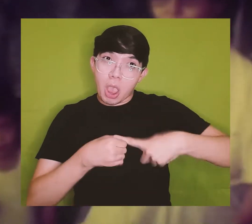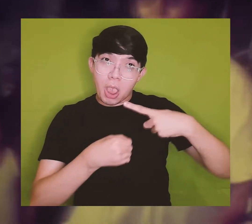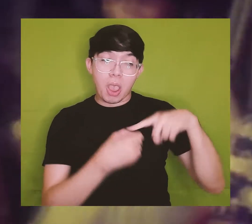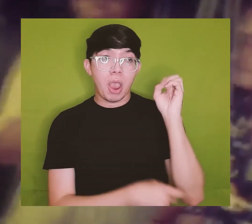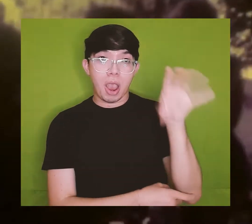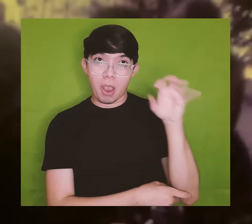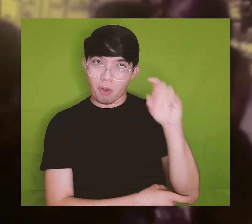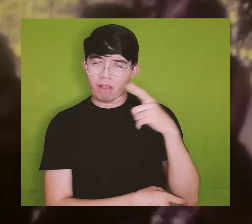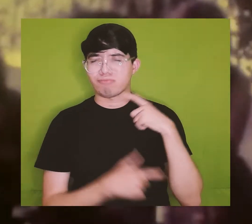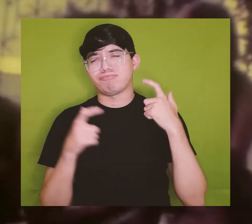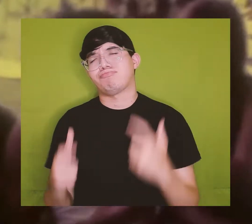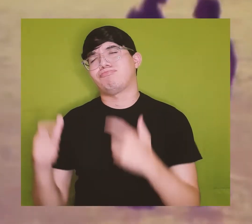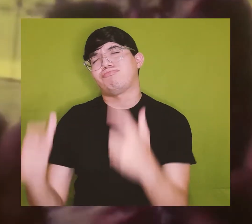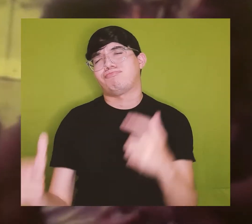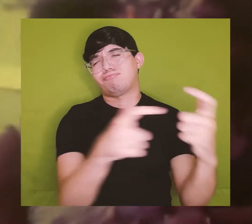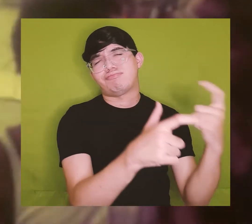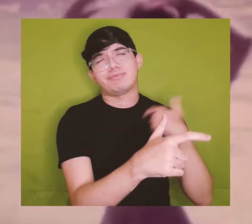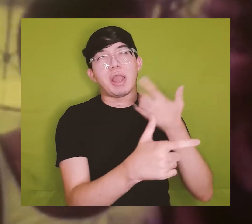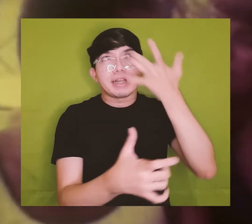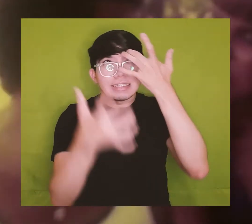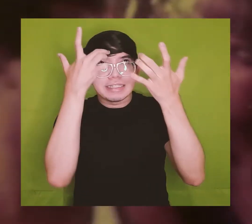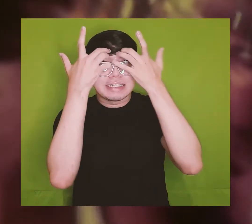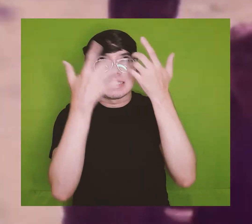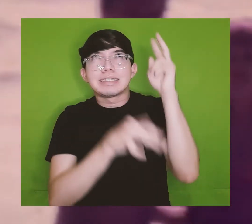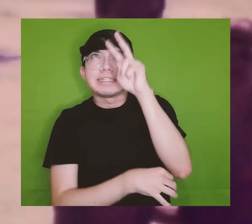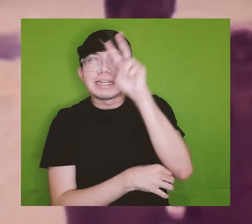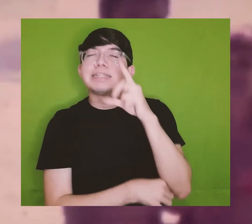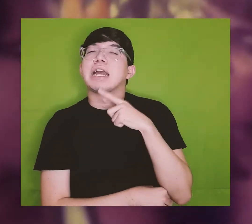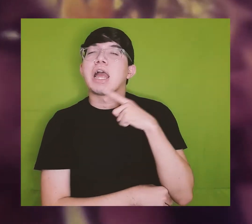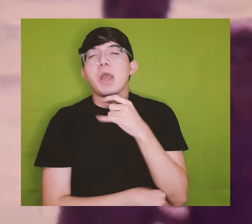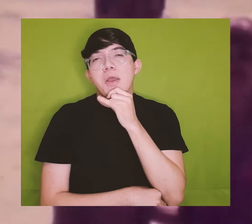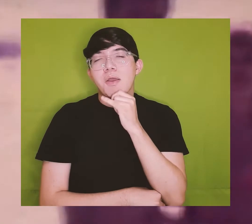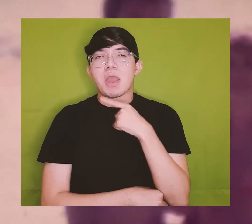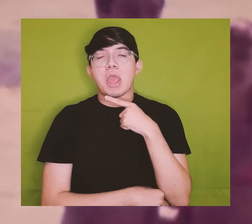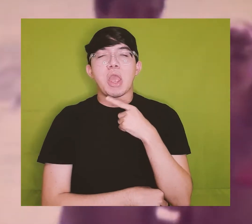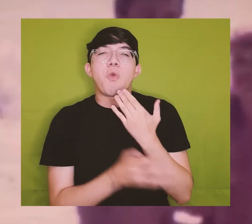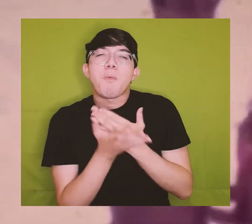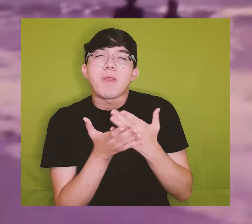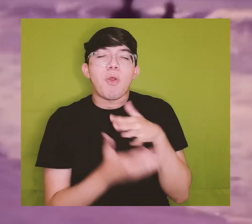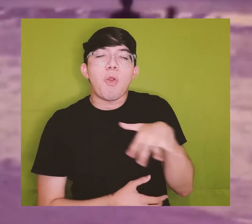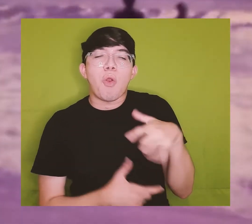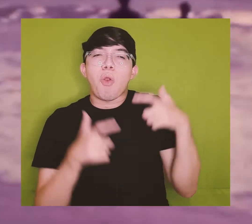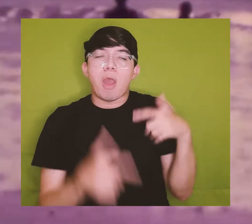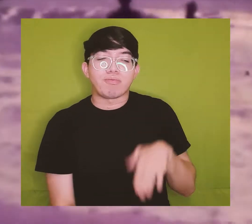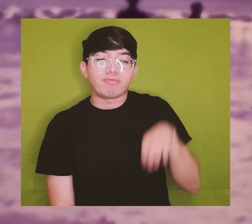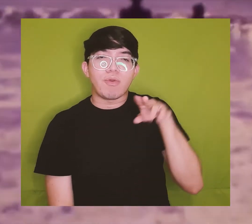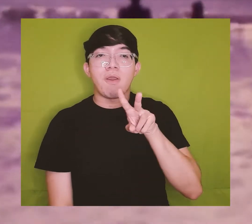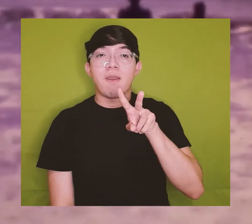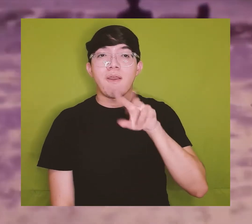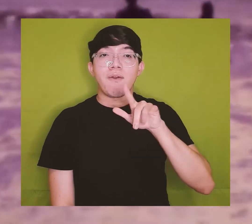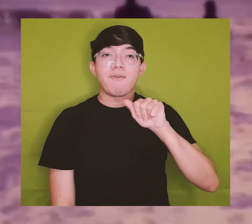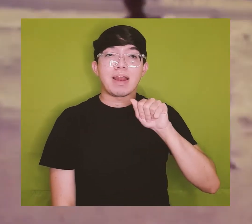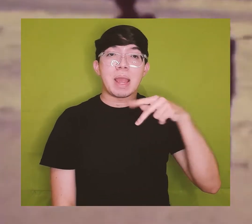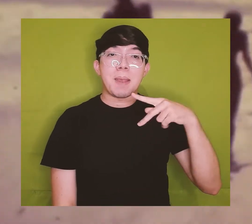lugares com memórias afetivas, mas assim, eu posso dizer mais o local de onde eu vim, né? Que é da Vila Peri, que é um lugar, tipo,